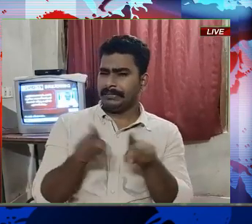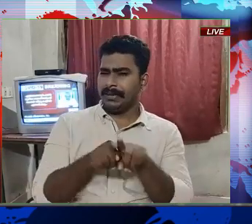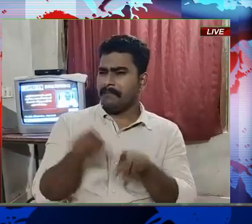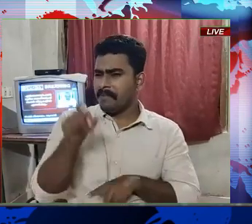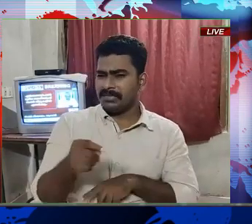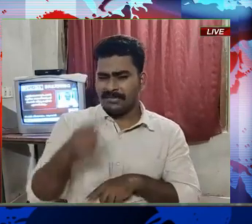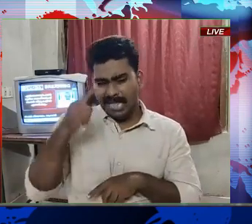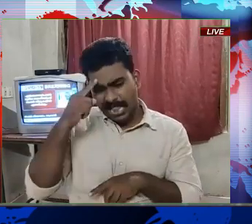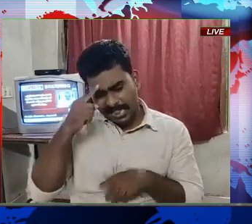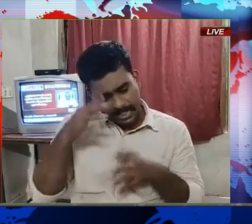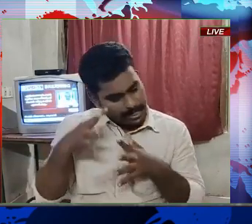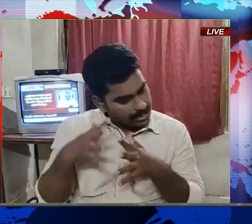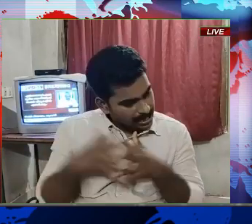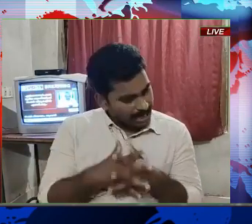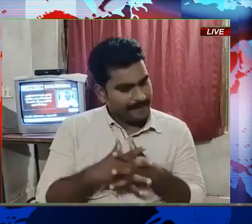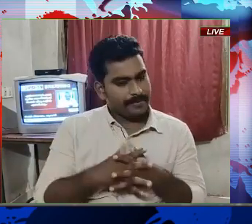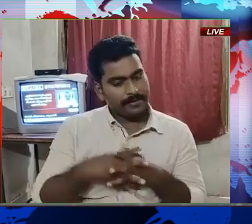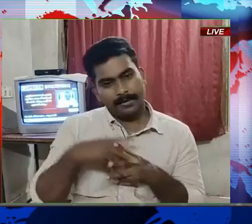കർക്കശമായി തന്നെ തടയും.